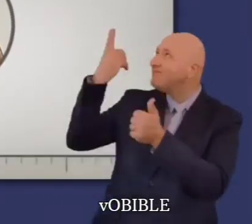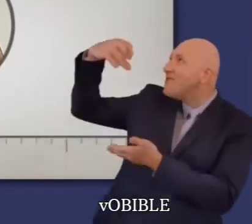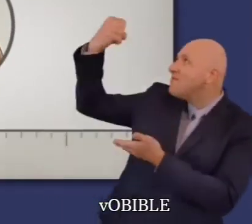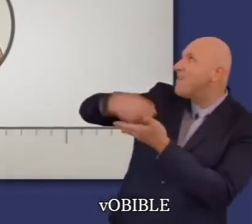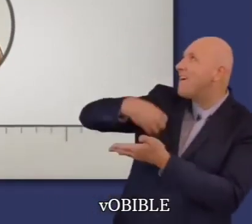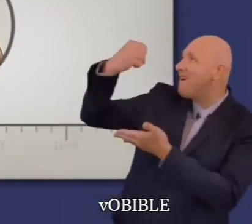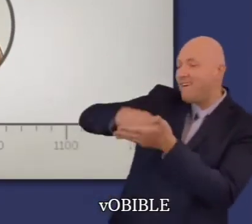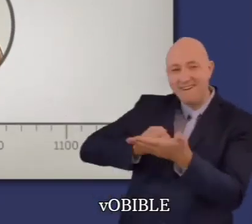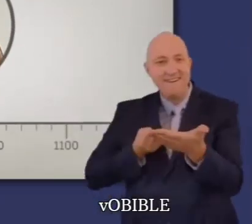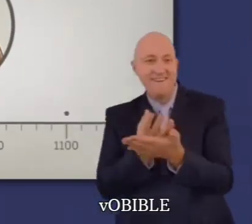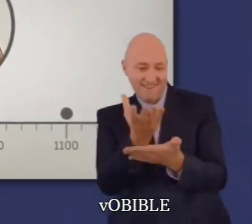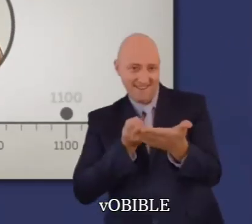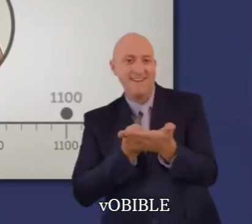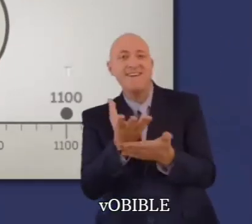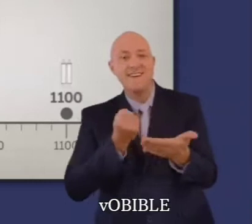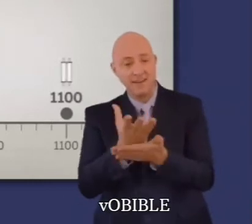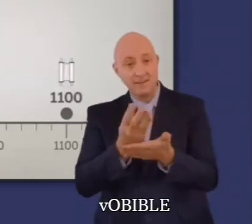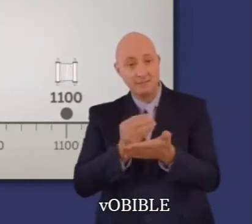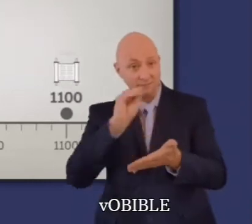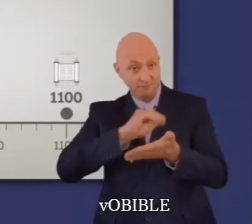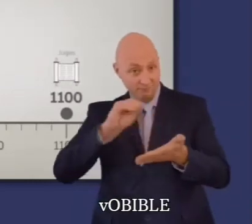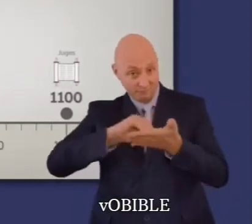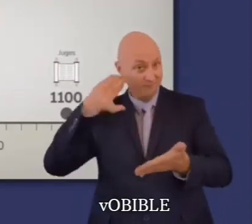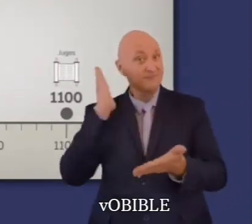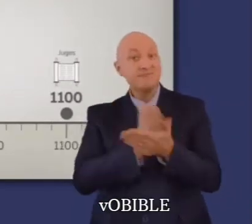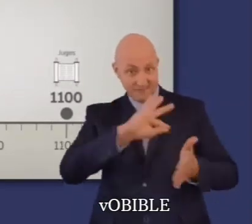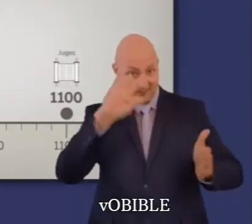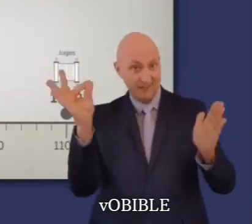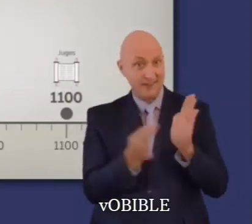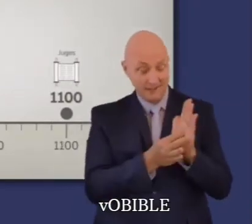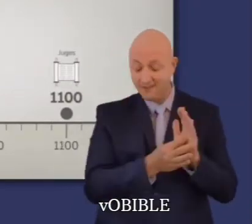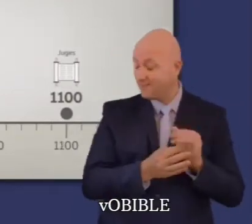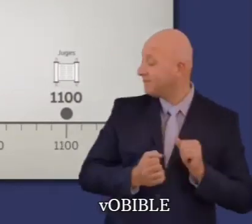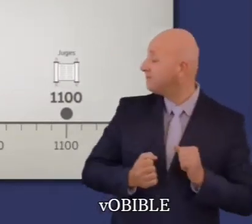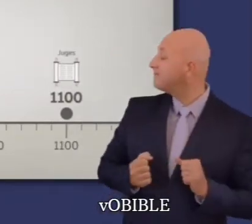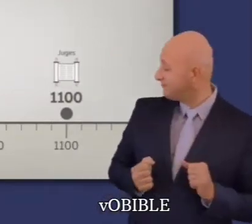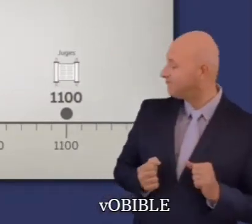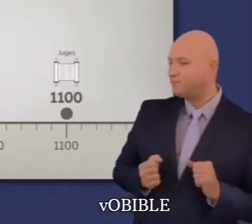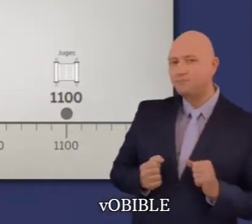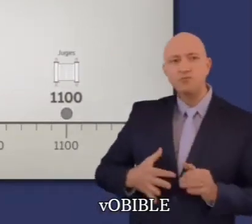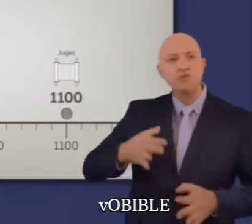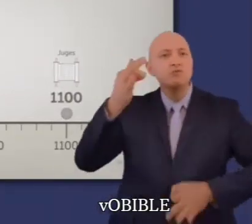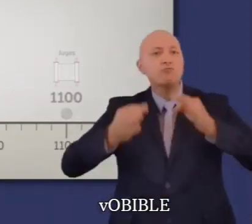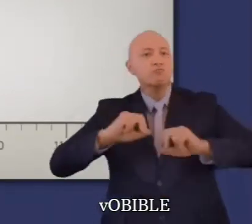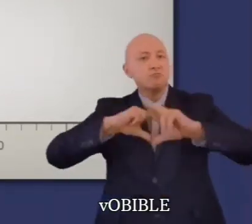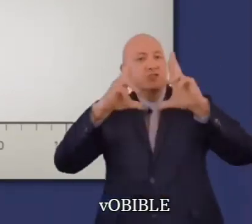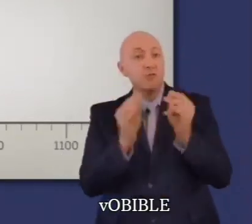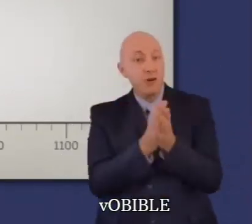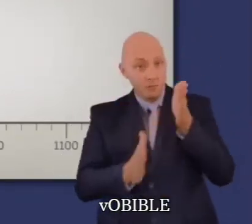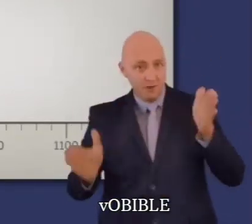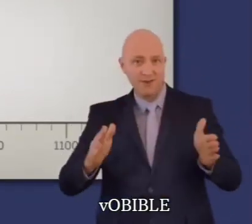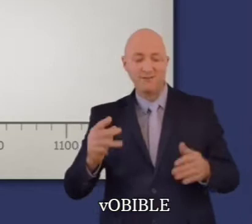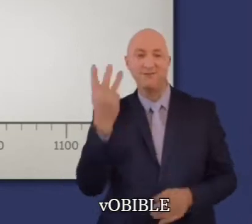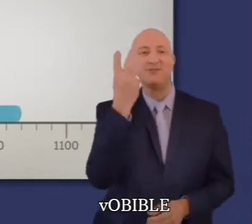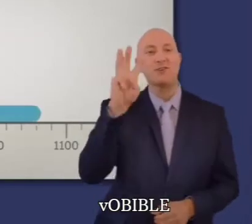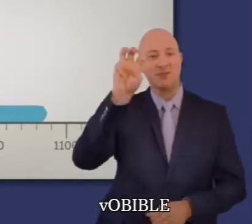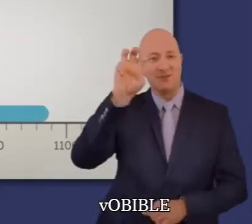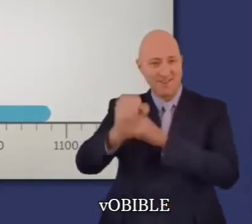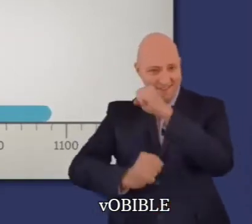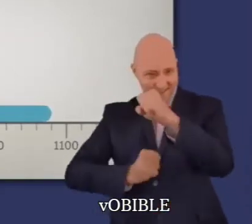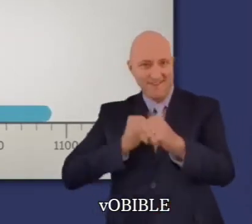peuple. Et voyez comment il réalise toutes ses promesses, ce qui renforce notre foi dans notre héritage à venir sous